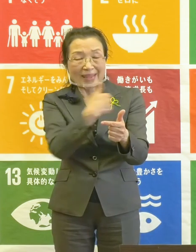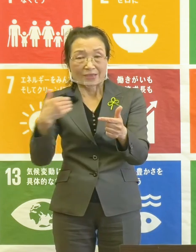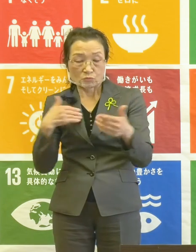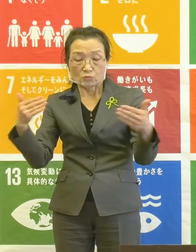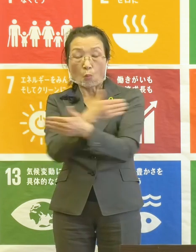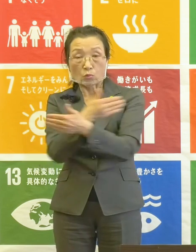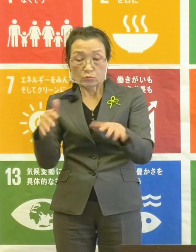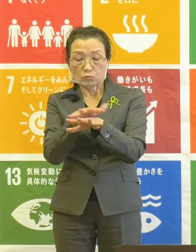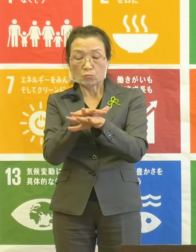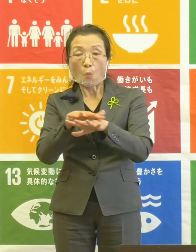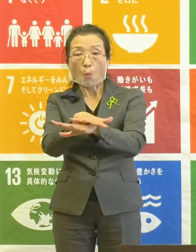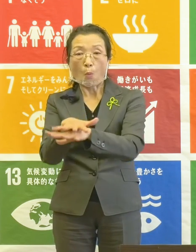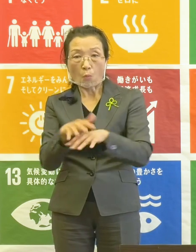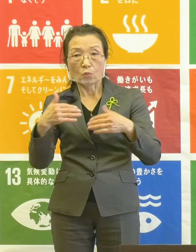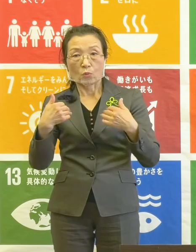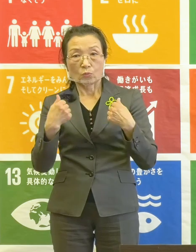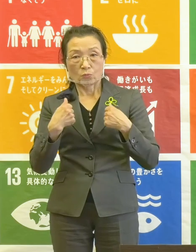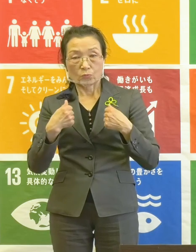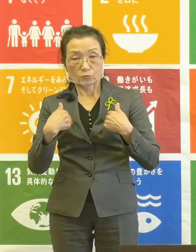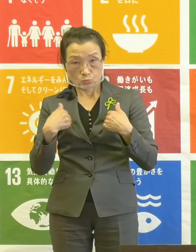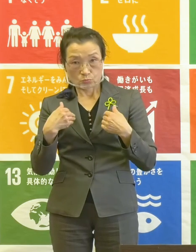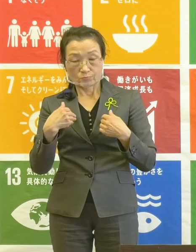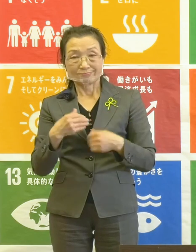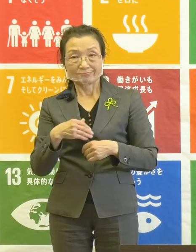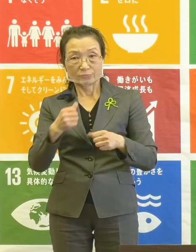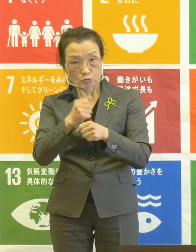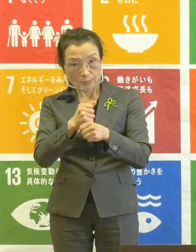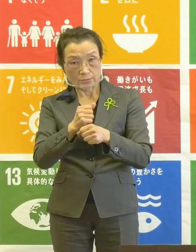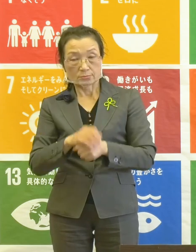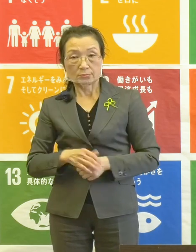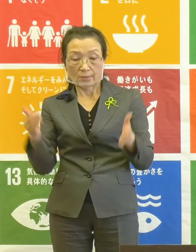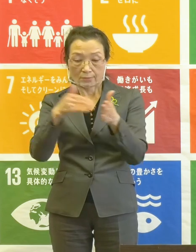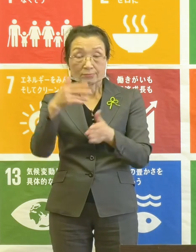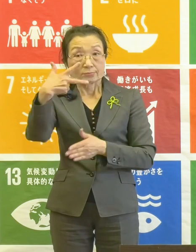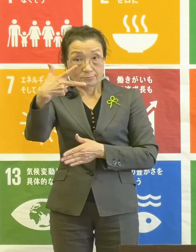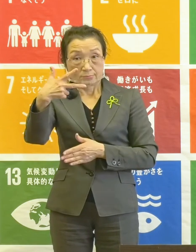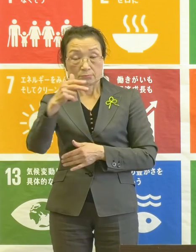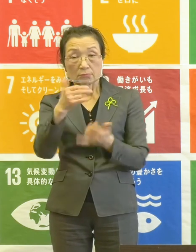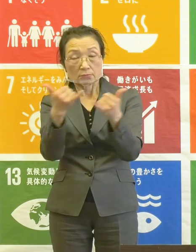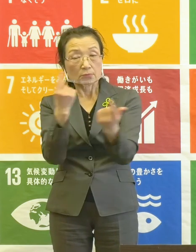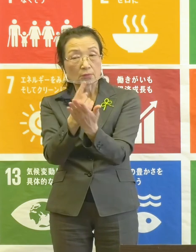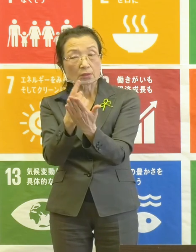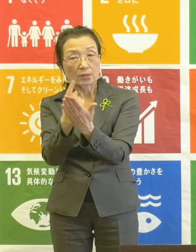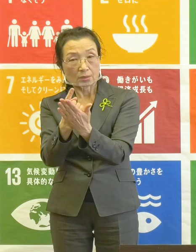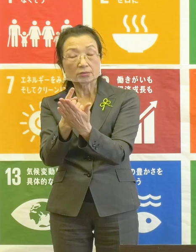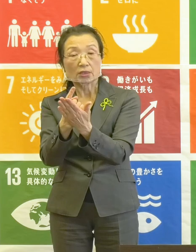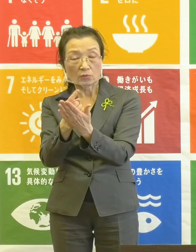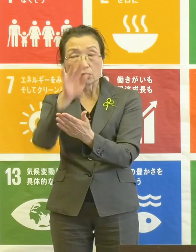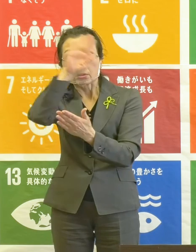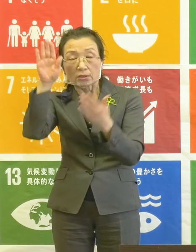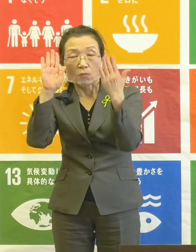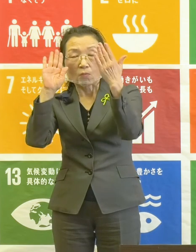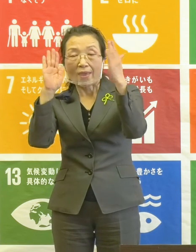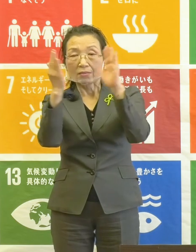を図ります。最後に括弧7番、市民参加による気候変